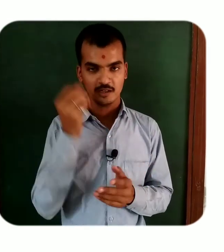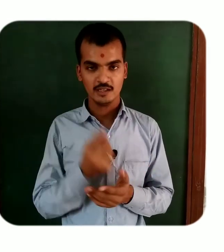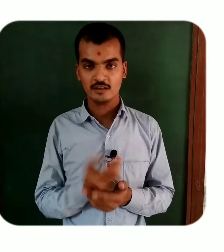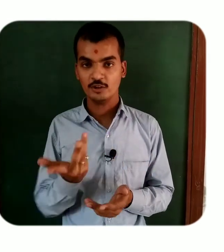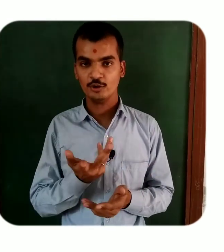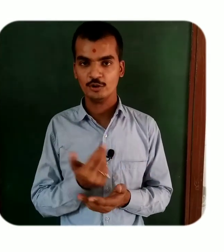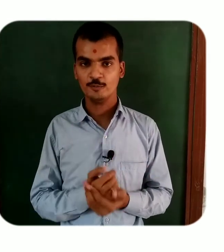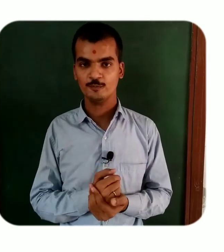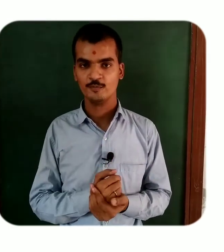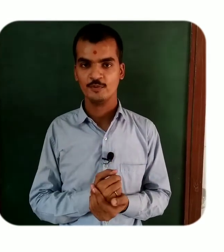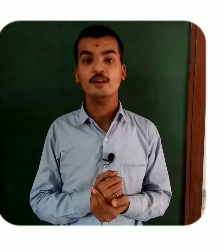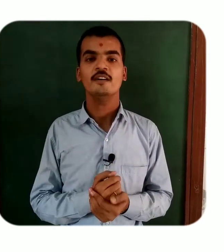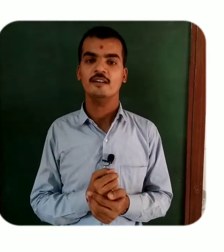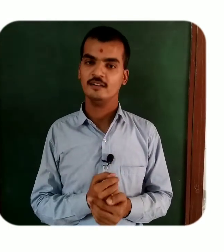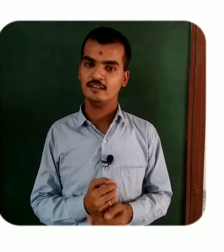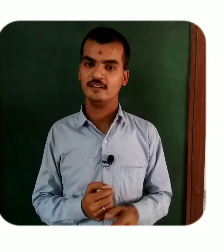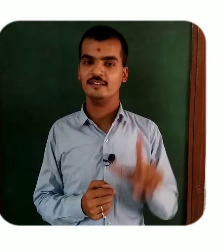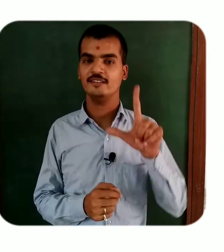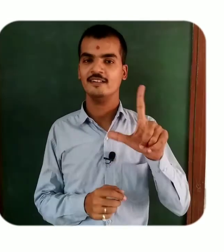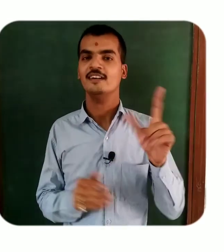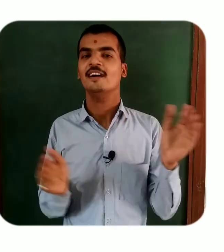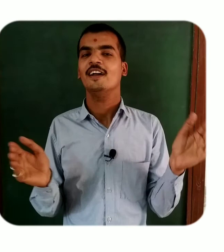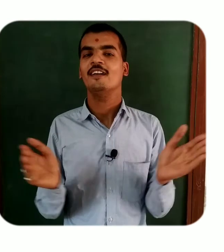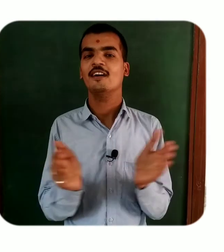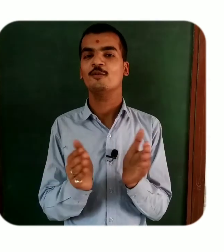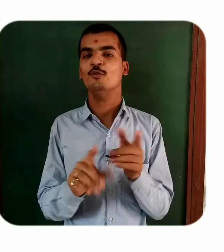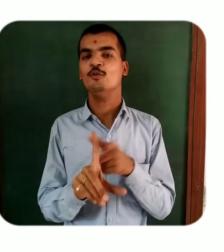બધાને ખબર પડી કયો? હા,